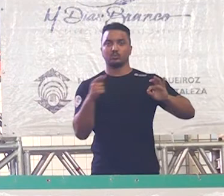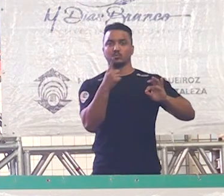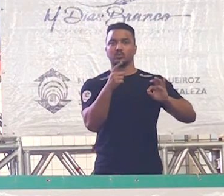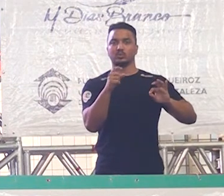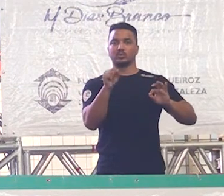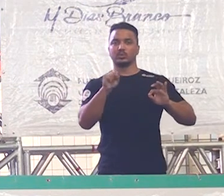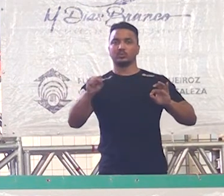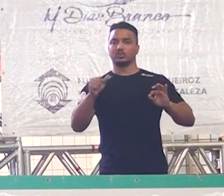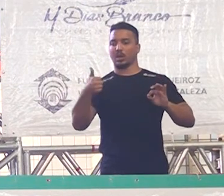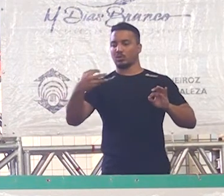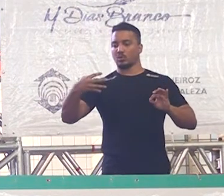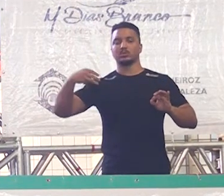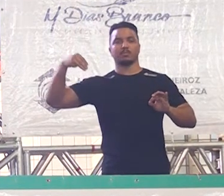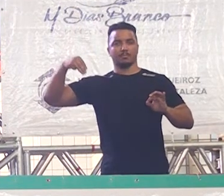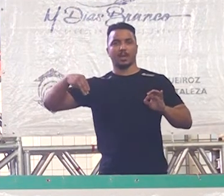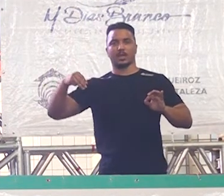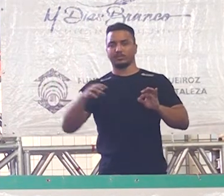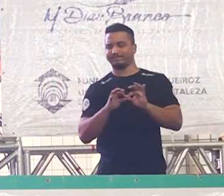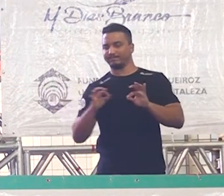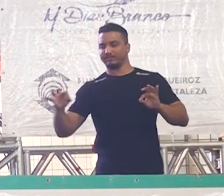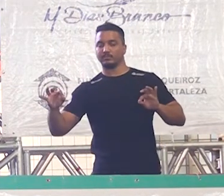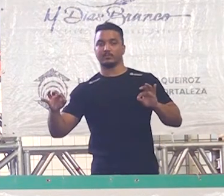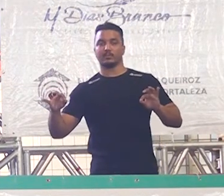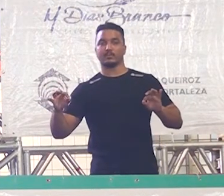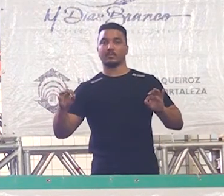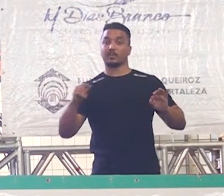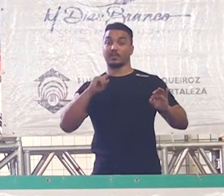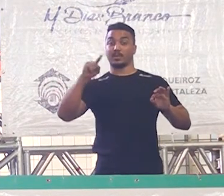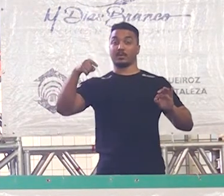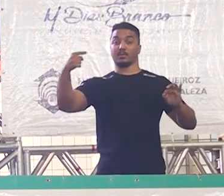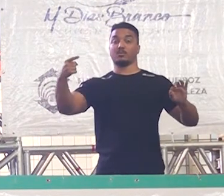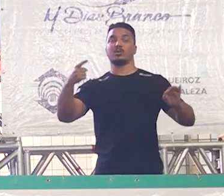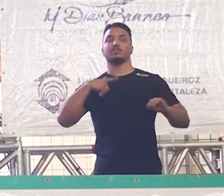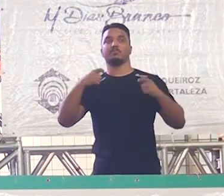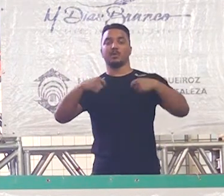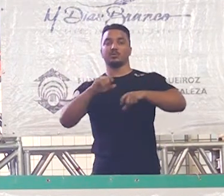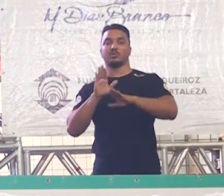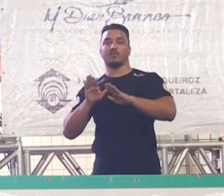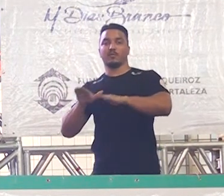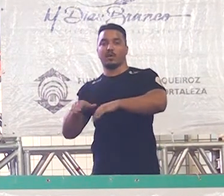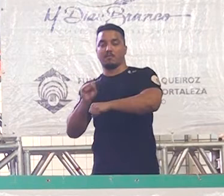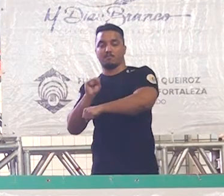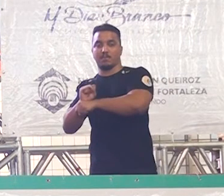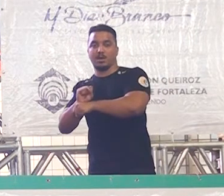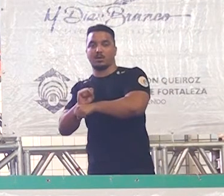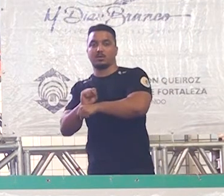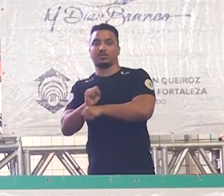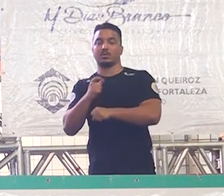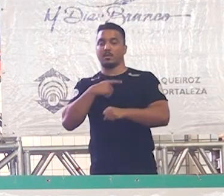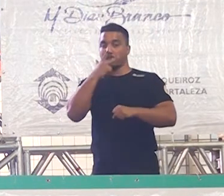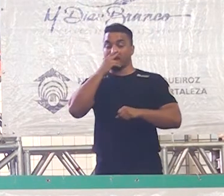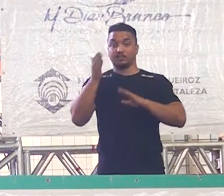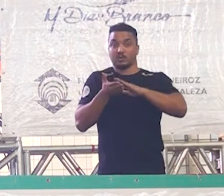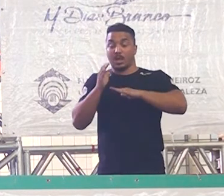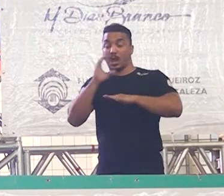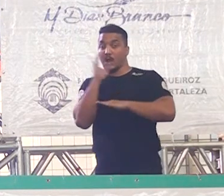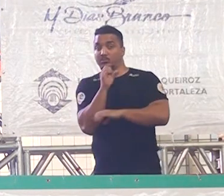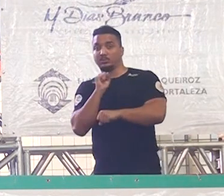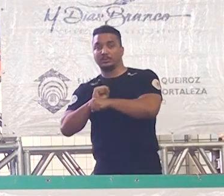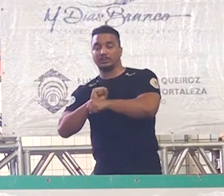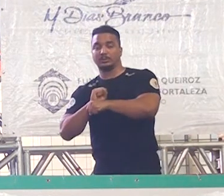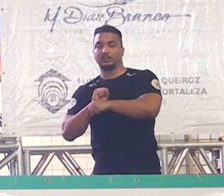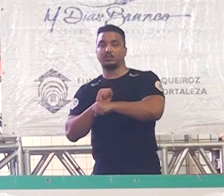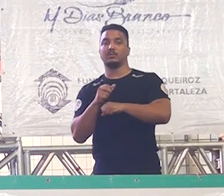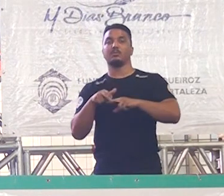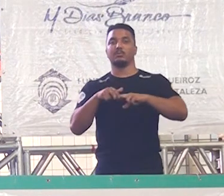ele andou 14 metros a mais, e depois disso ele ainda precisou frear com a velocidade maior. Portanto, ele vai precisar